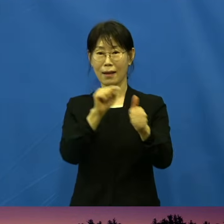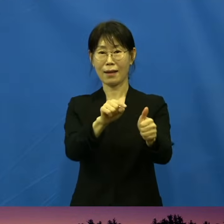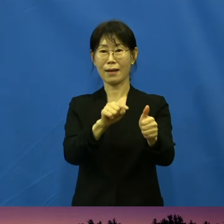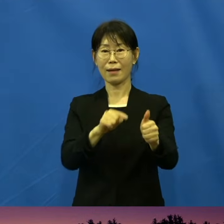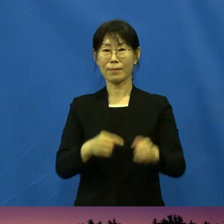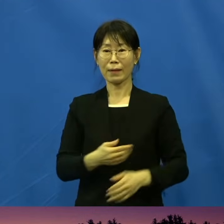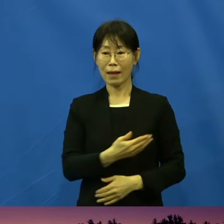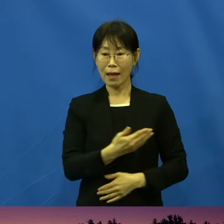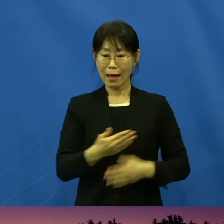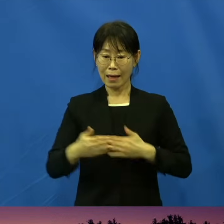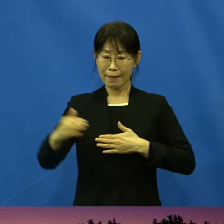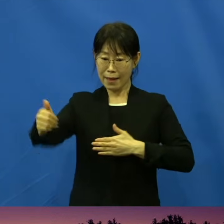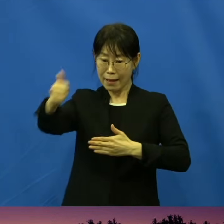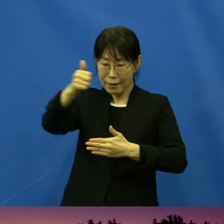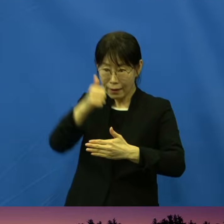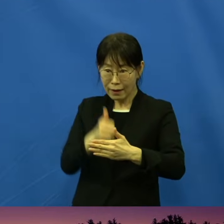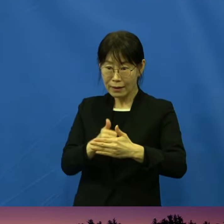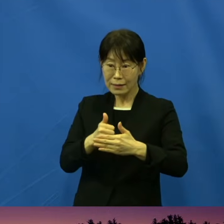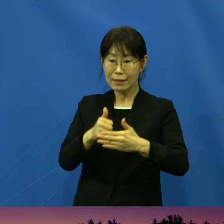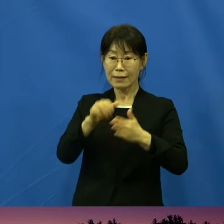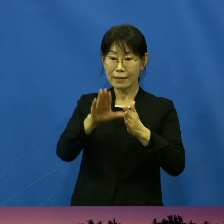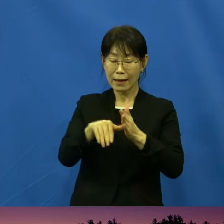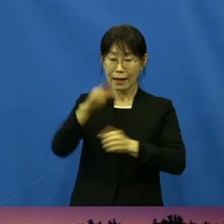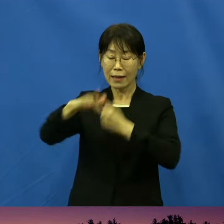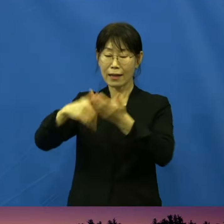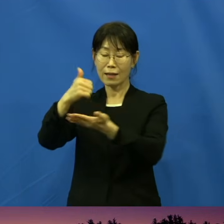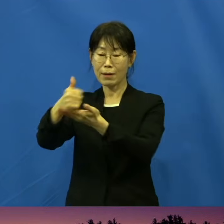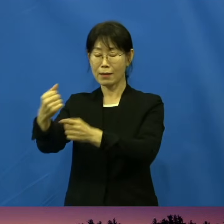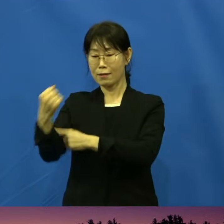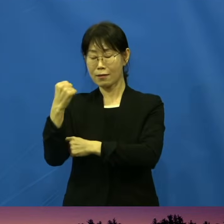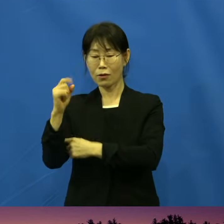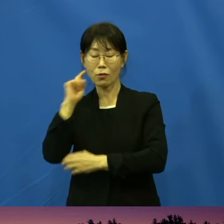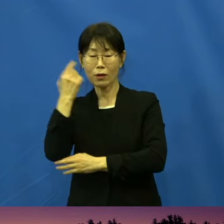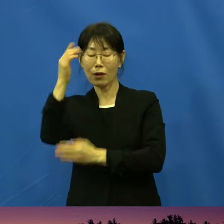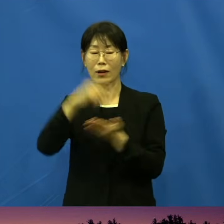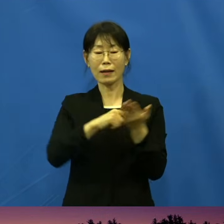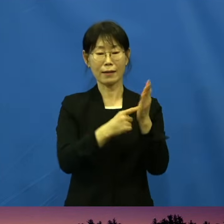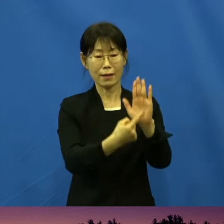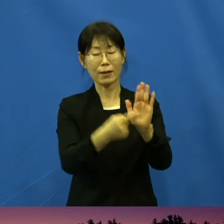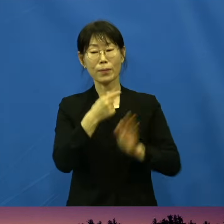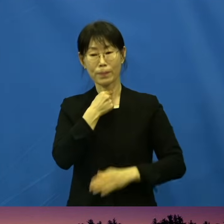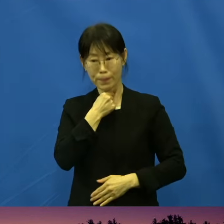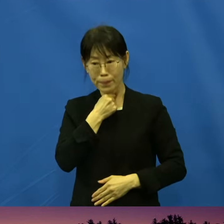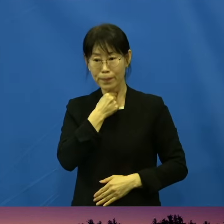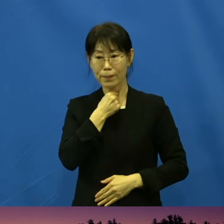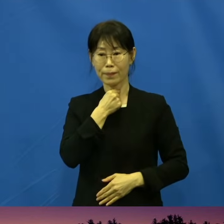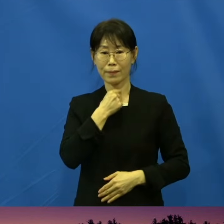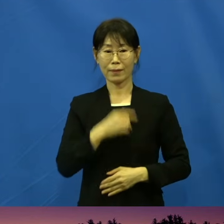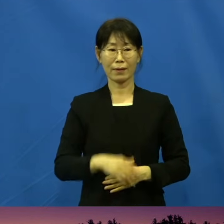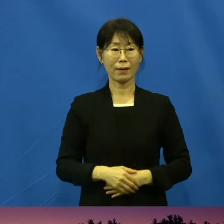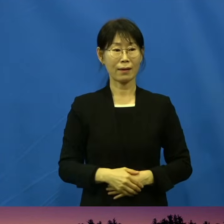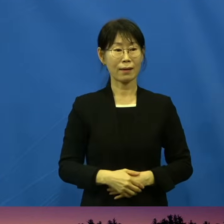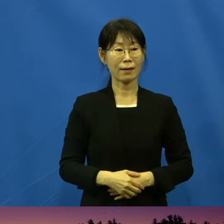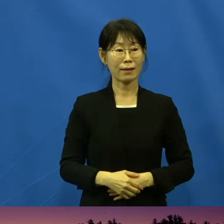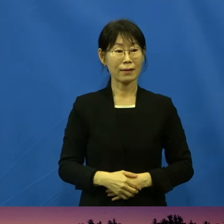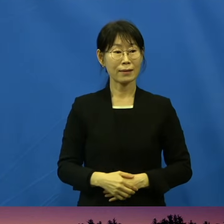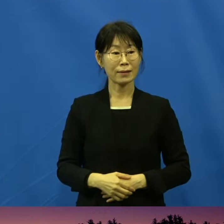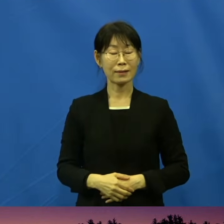하나님이 우리를 통하여 당신의 능력과 영광을 드러내시기를 원하신다는 것. 그래서 우리에게 매우 중요한